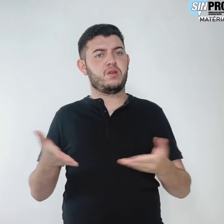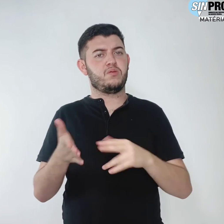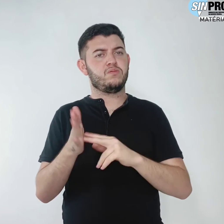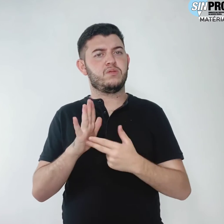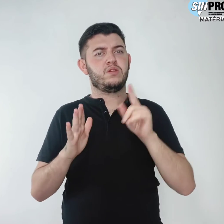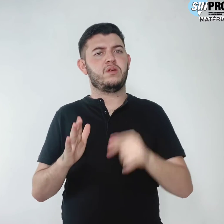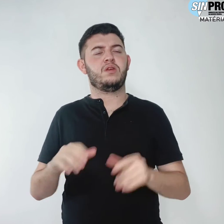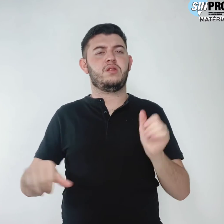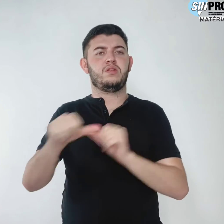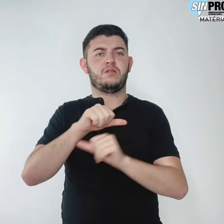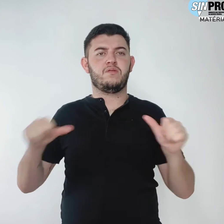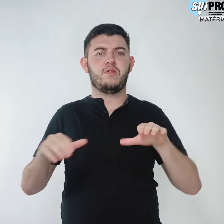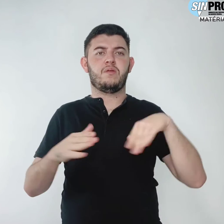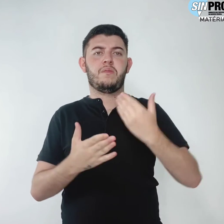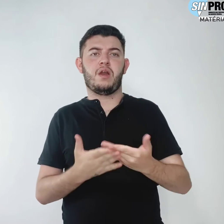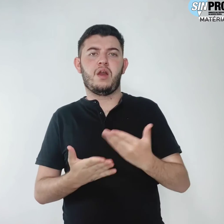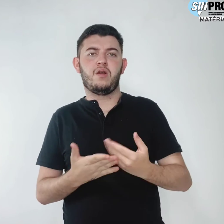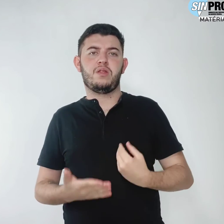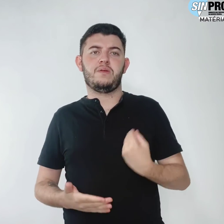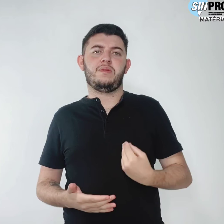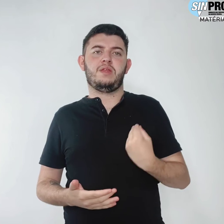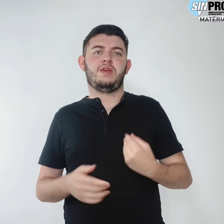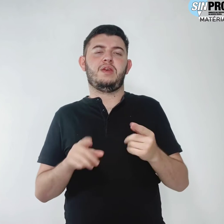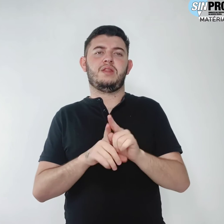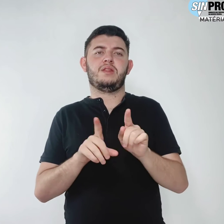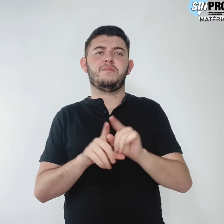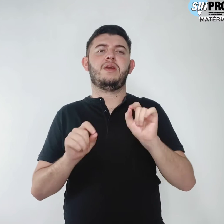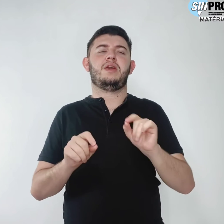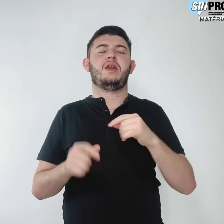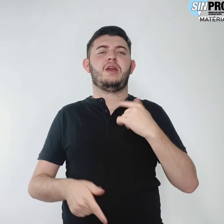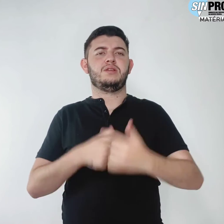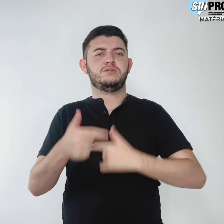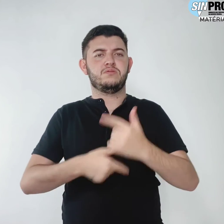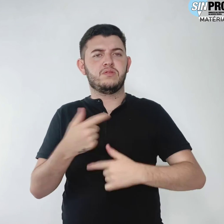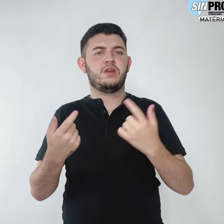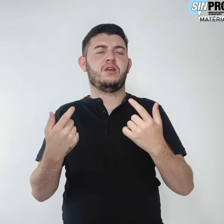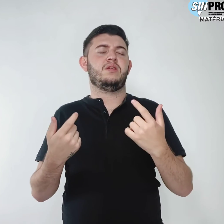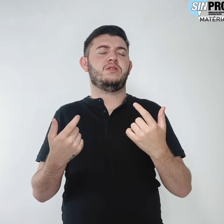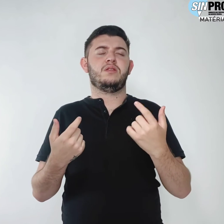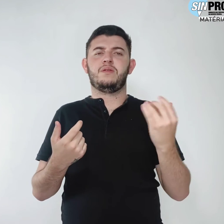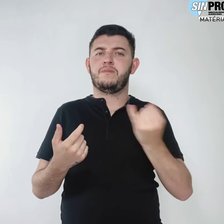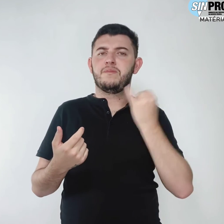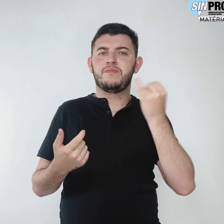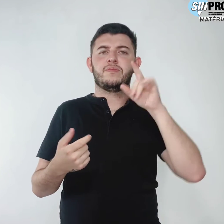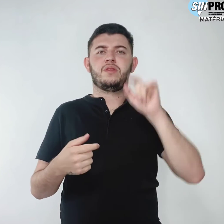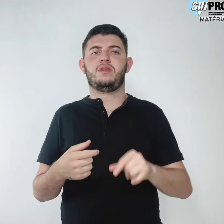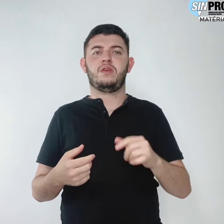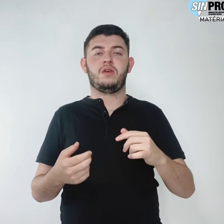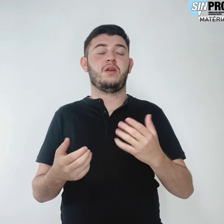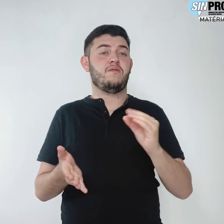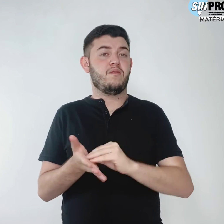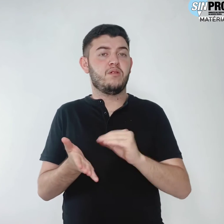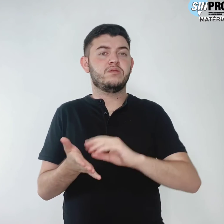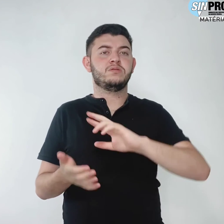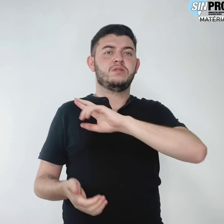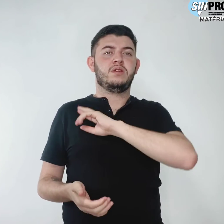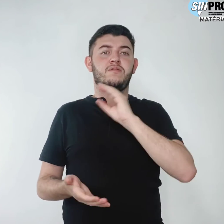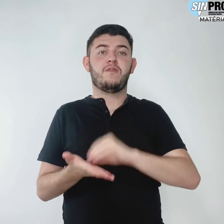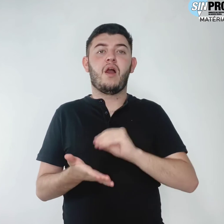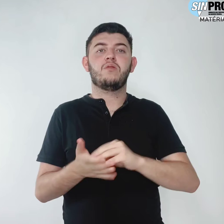as escolas agora é transformar aulas presenciais em atividades essenciais É o cúmulo da irresponsabilidade